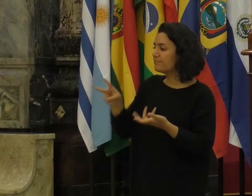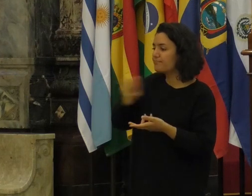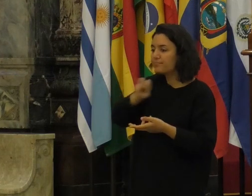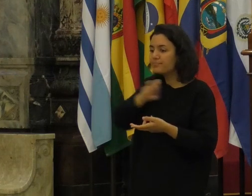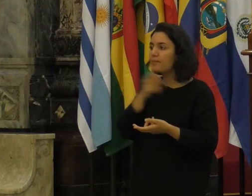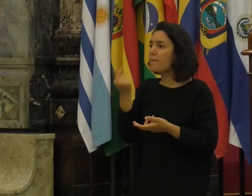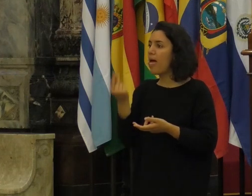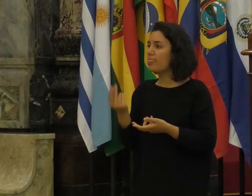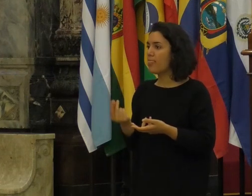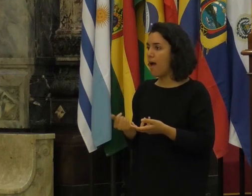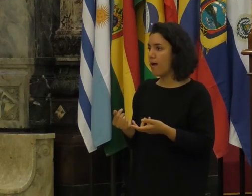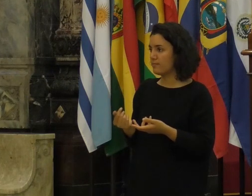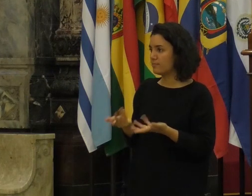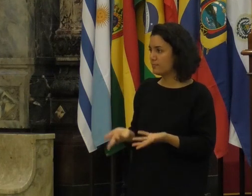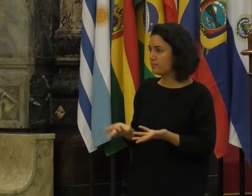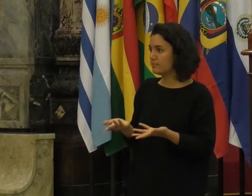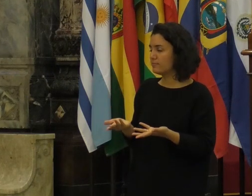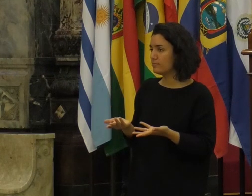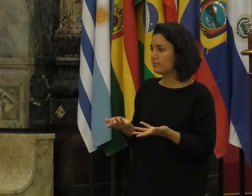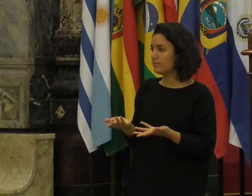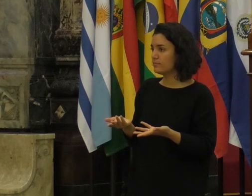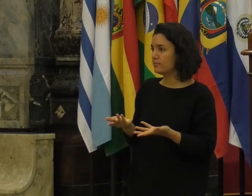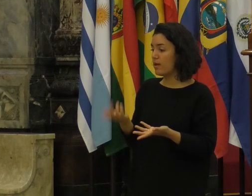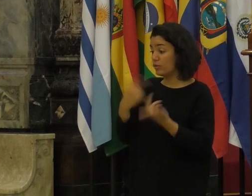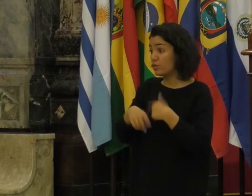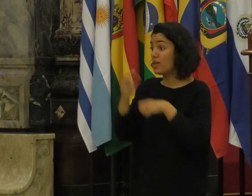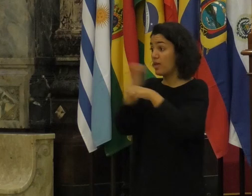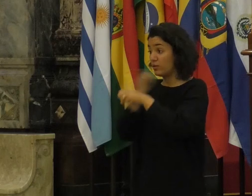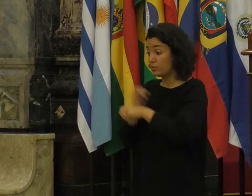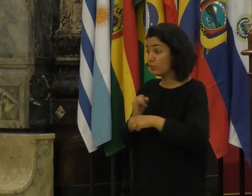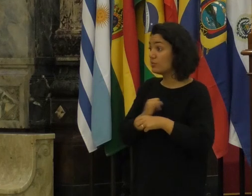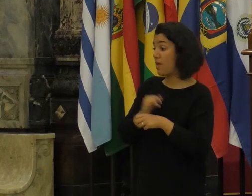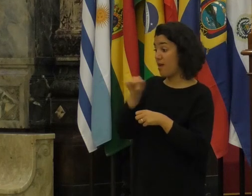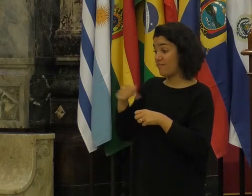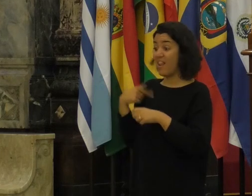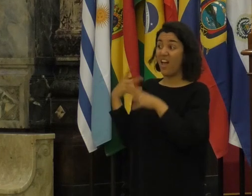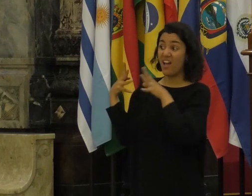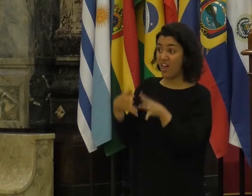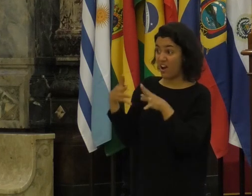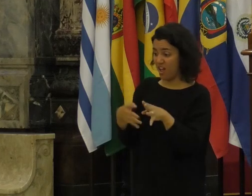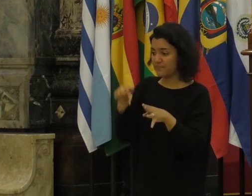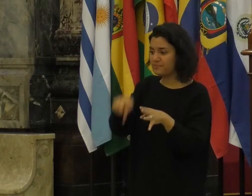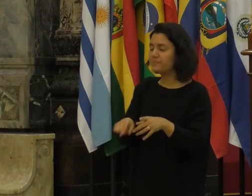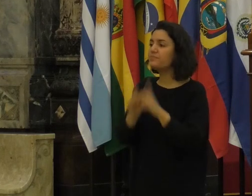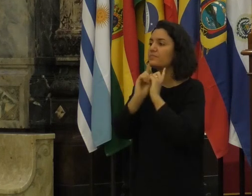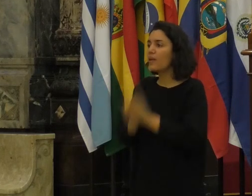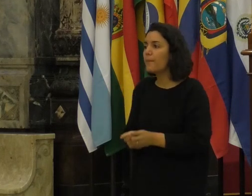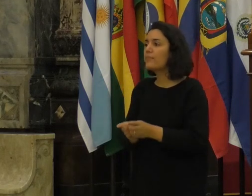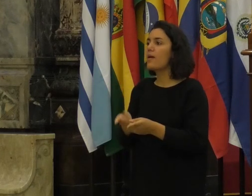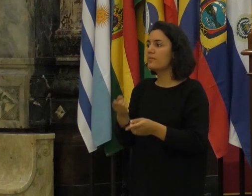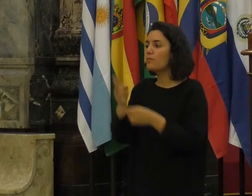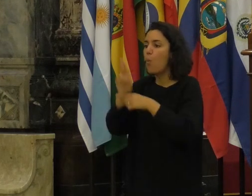impúdicas. Por su parte, la industria de la guerra se basa en usos de